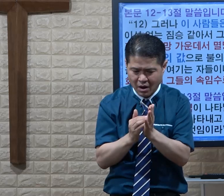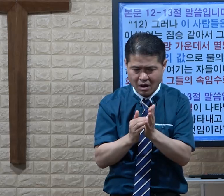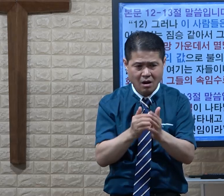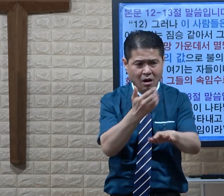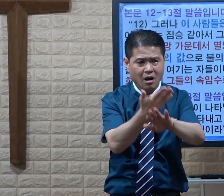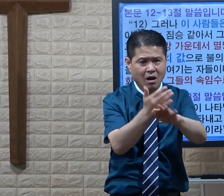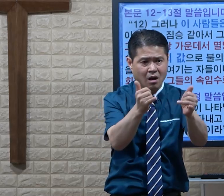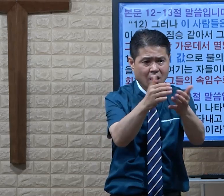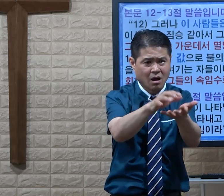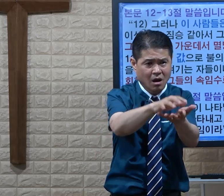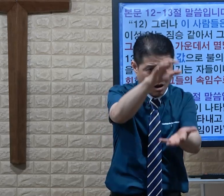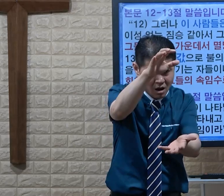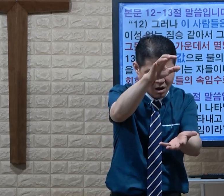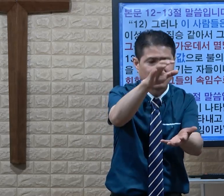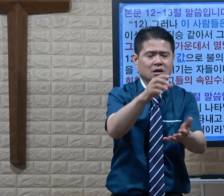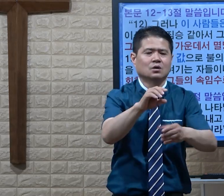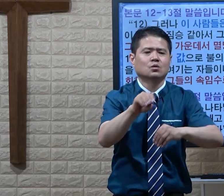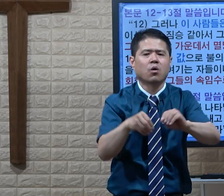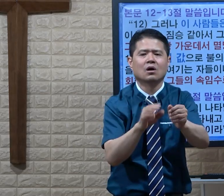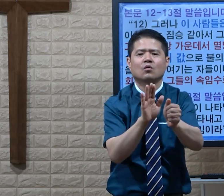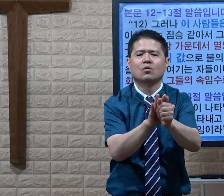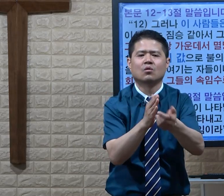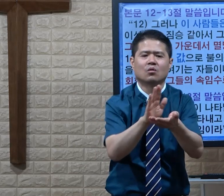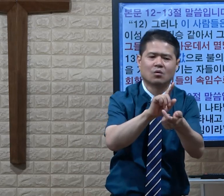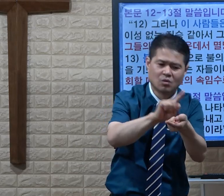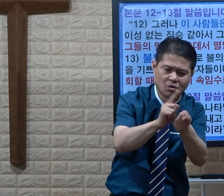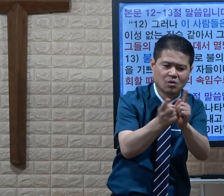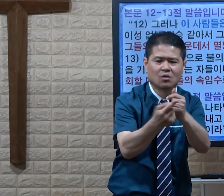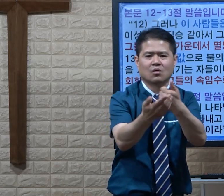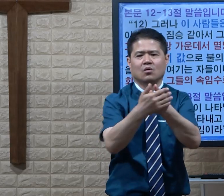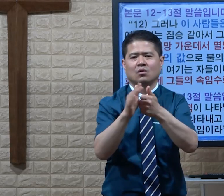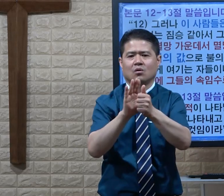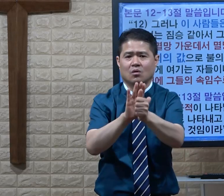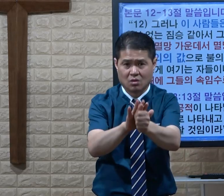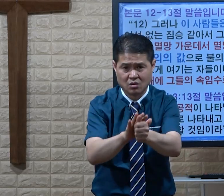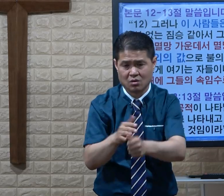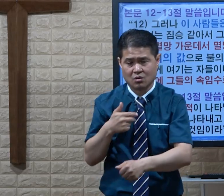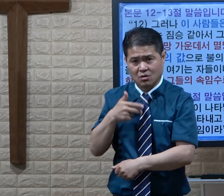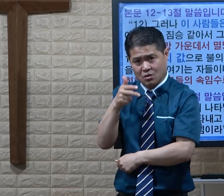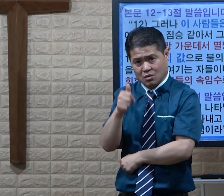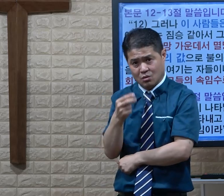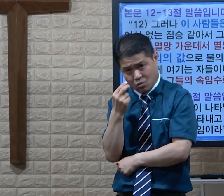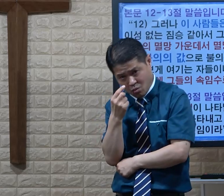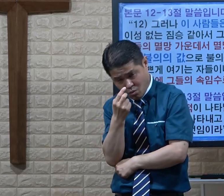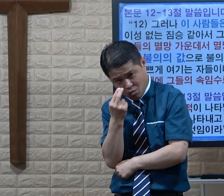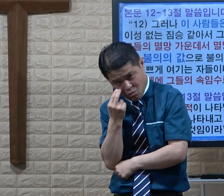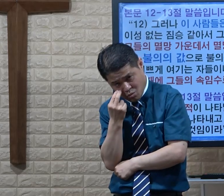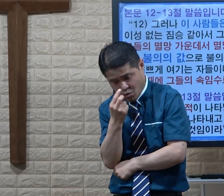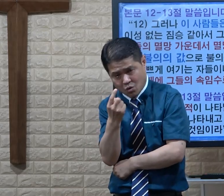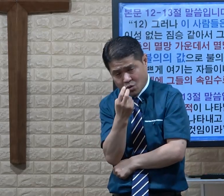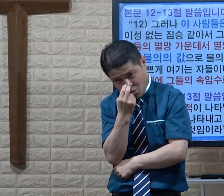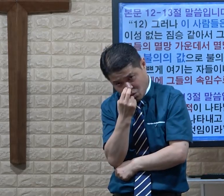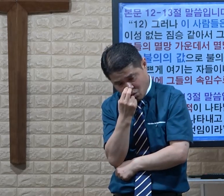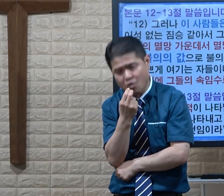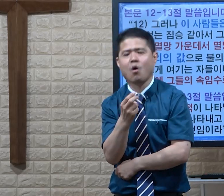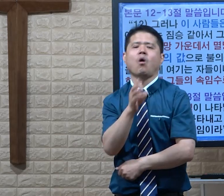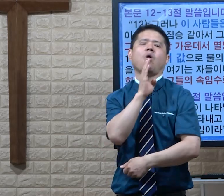아니라 가진 것이 적더라도 다른 사람들이 많은 것을 인정하고 서로가 서로를 도우면서 주님이